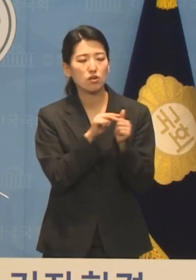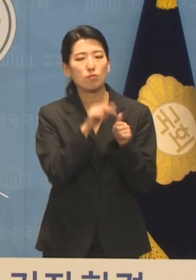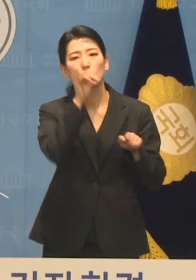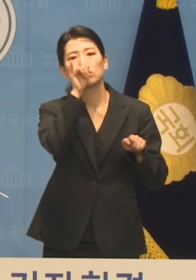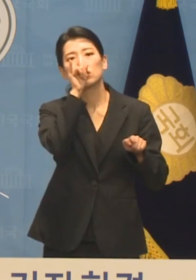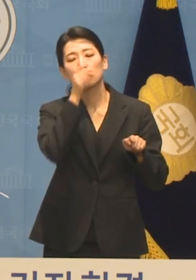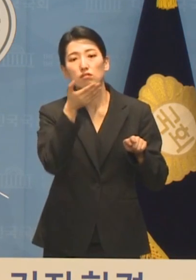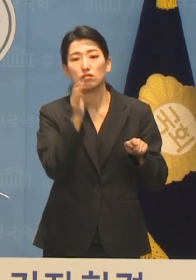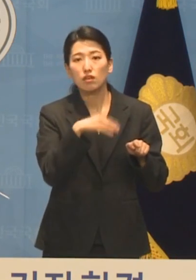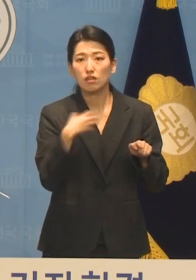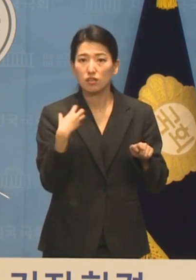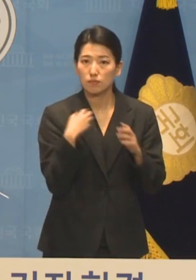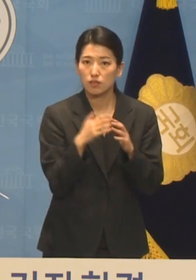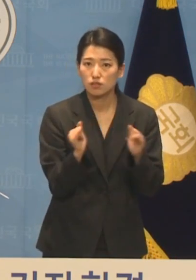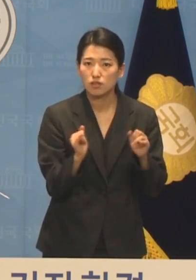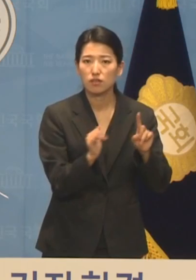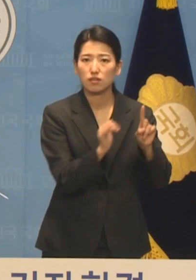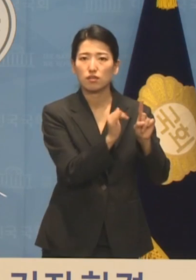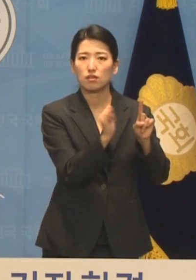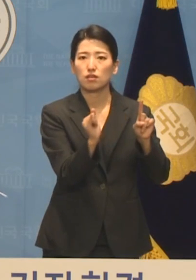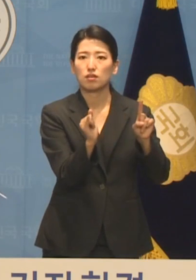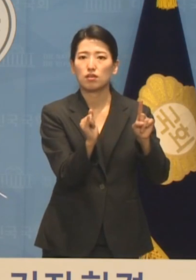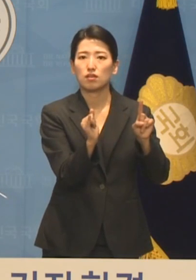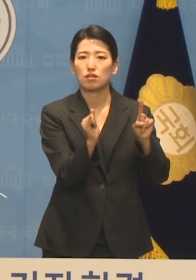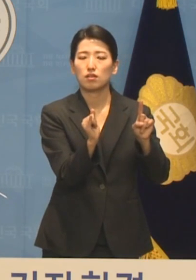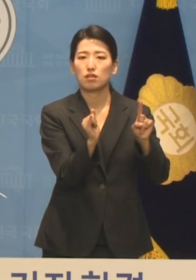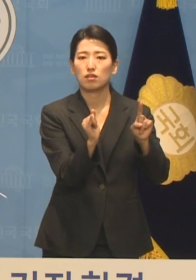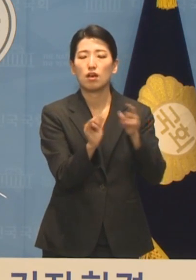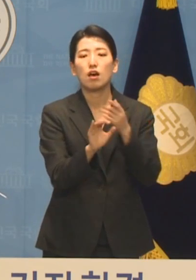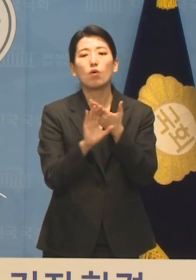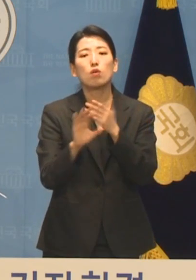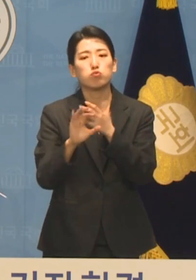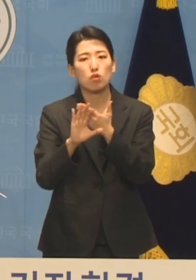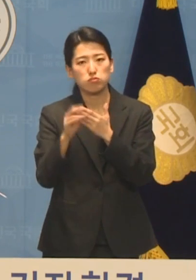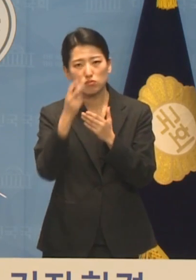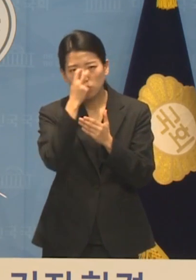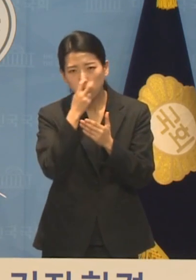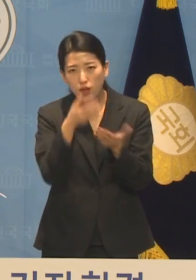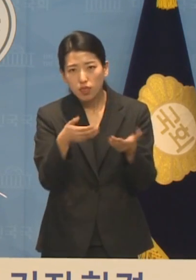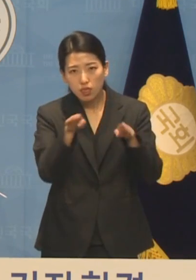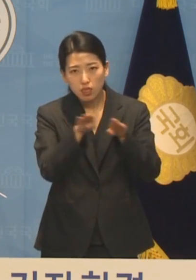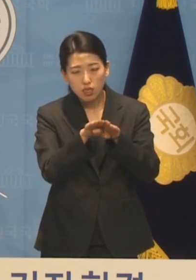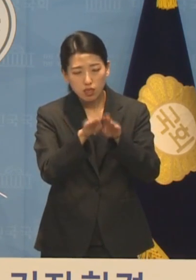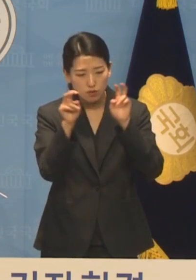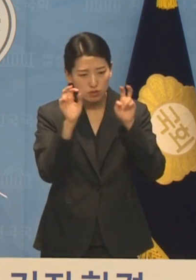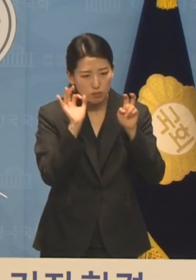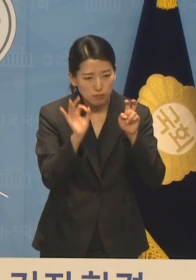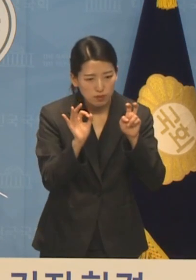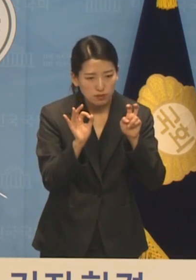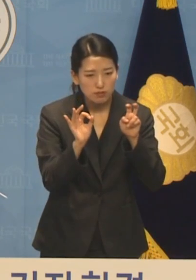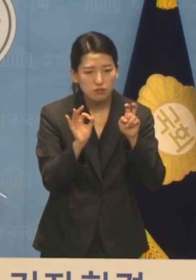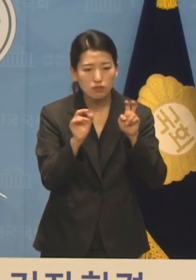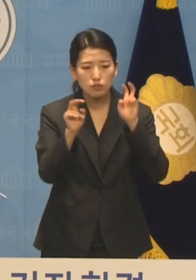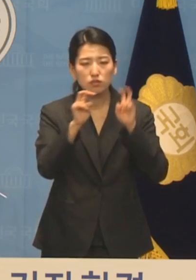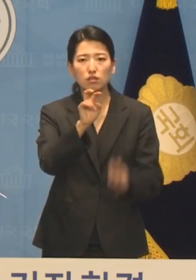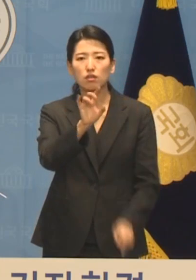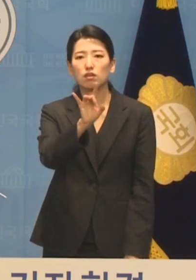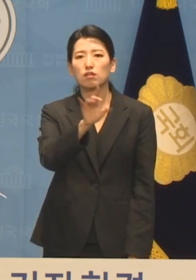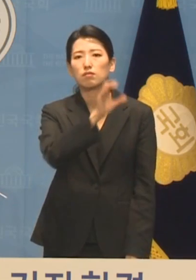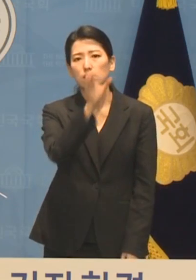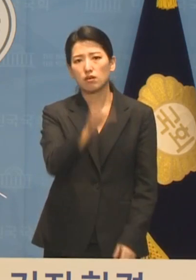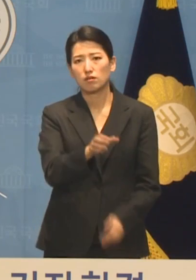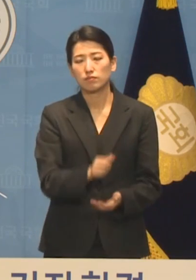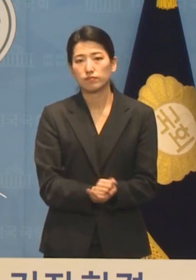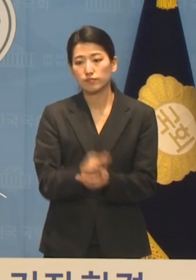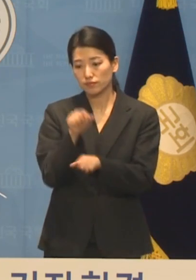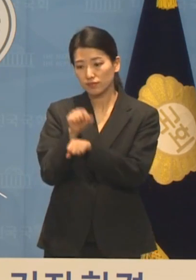한 명만 두었습니다. 외부 보안업체도 영세한 단 한 개 업체만을 두고 있습니다. 행안부의